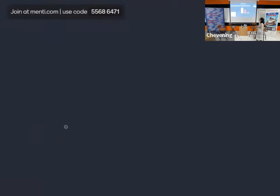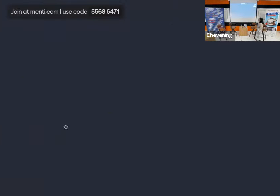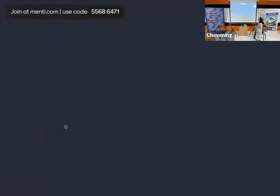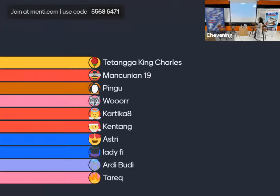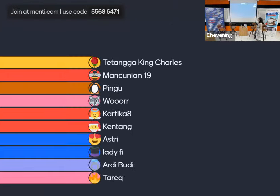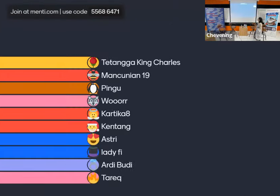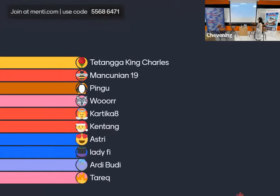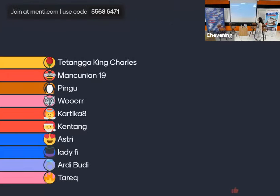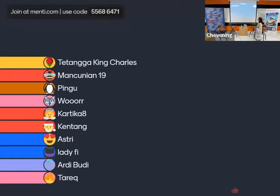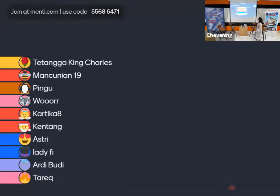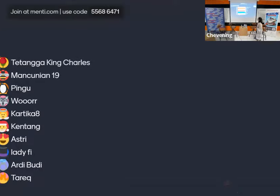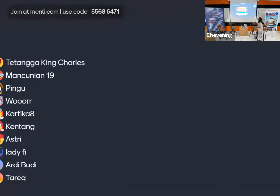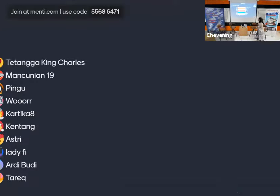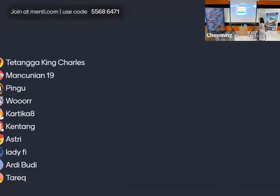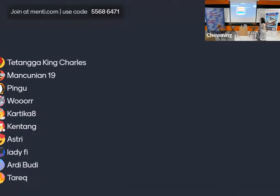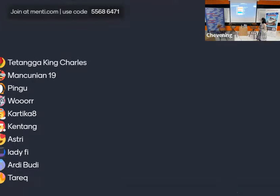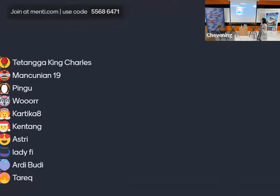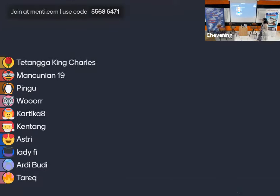Oke berikutnya